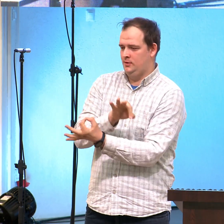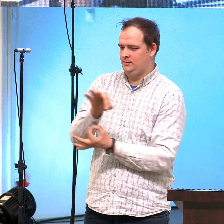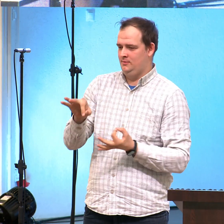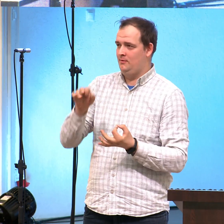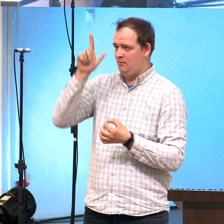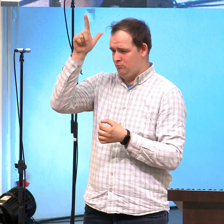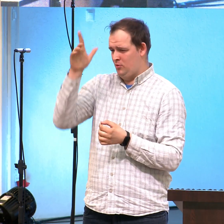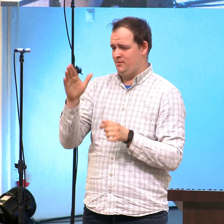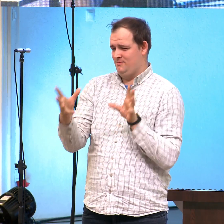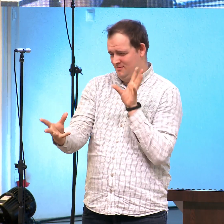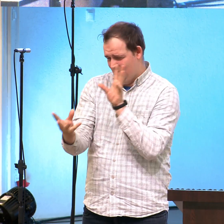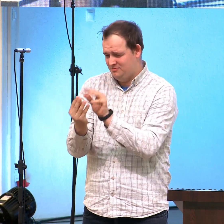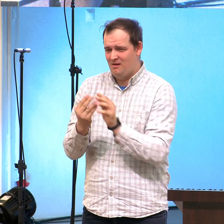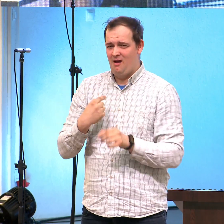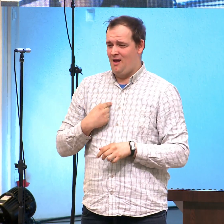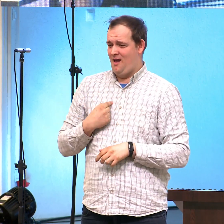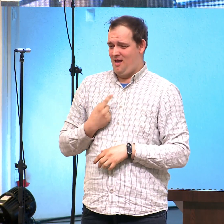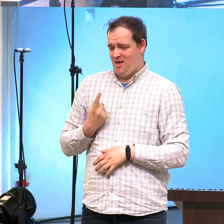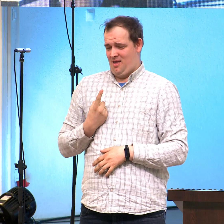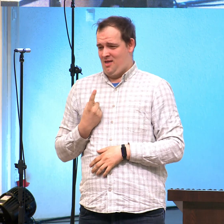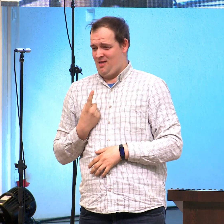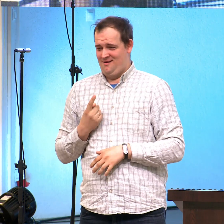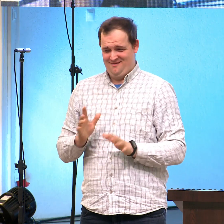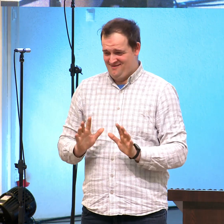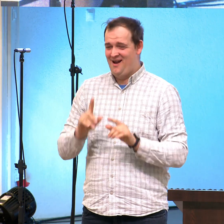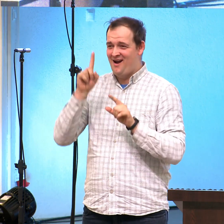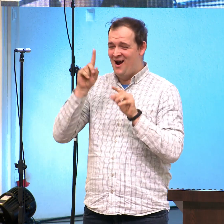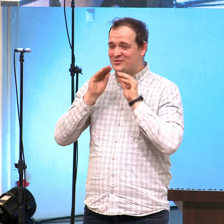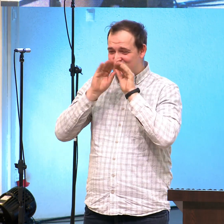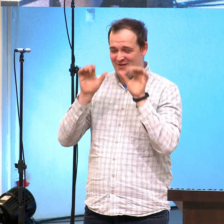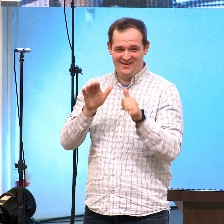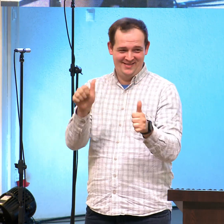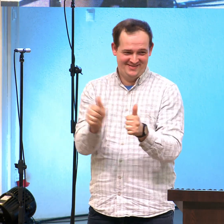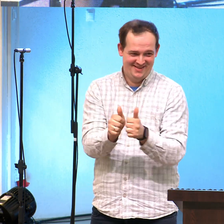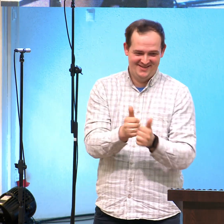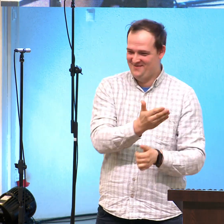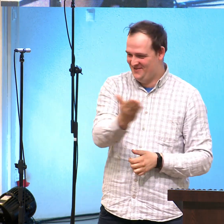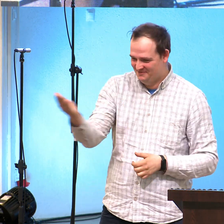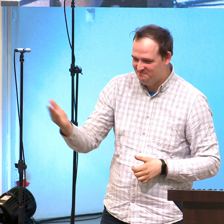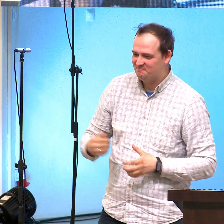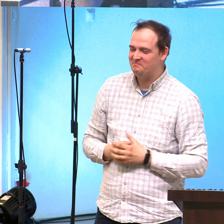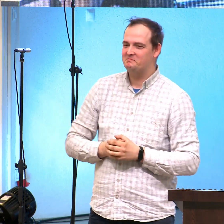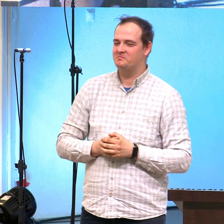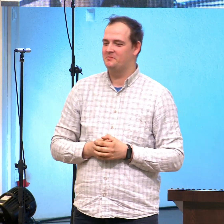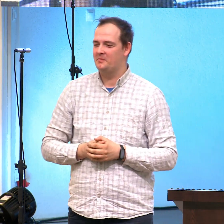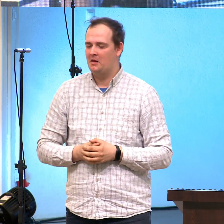оставляет нас сиротами, Он всегда с нами. Я никогда один не буду, Он всегда с нами